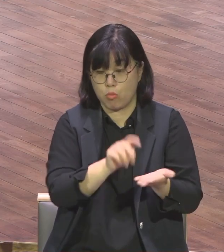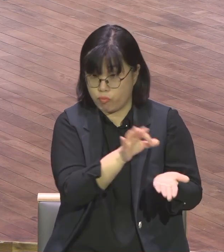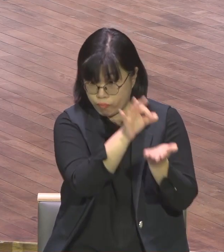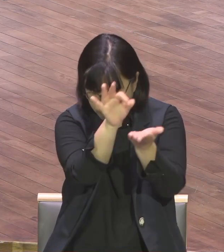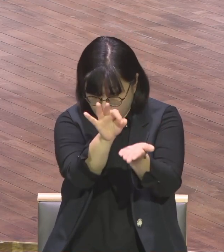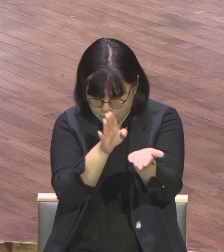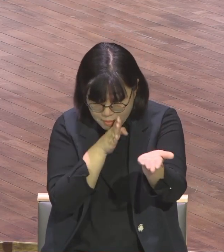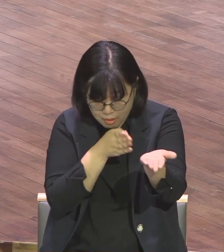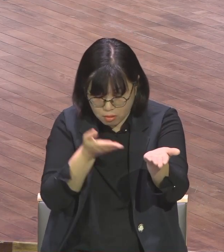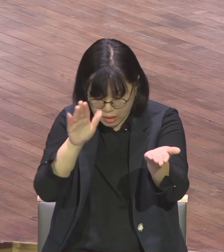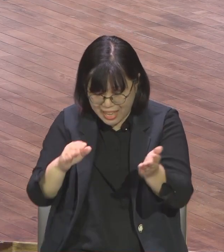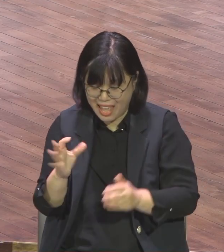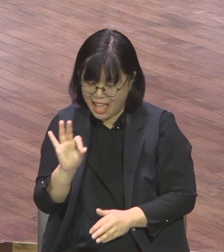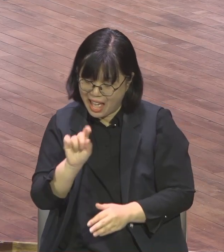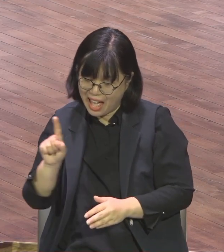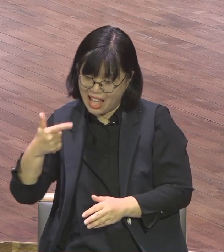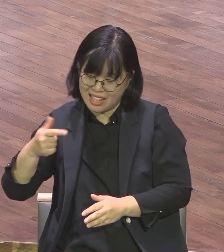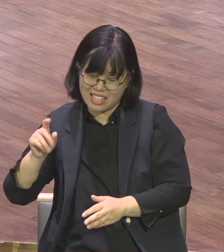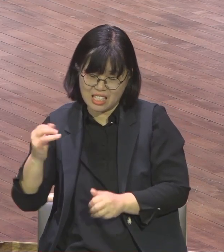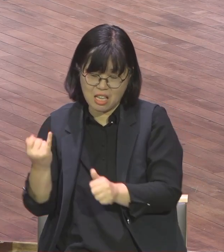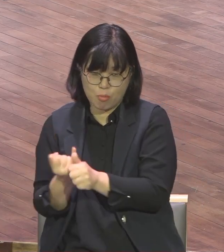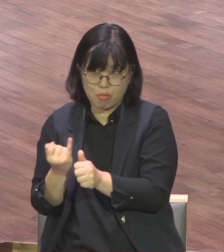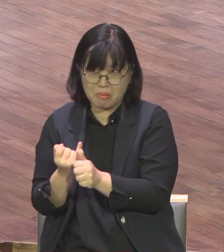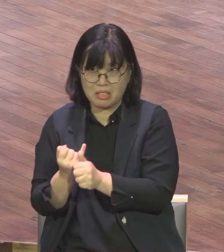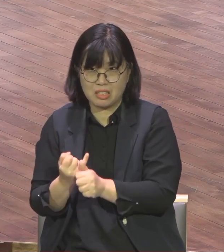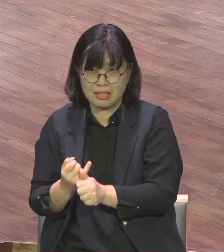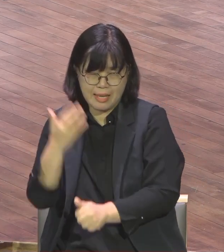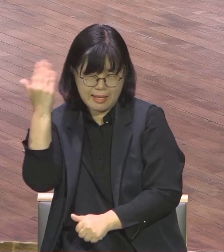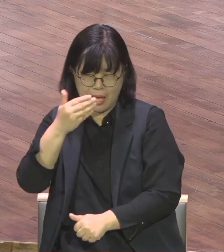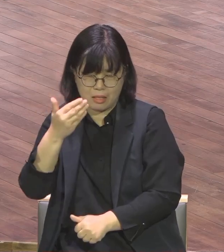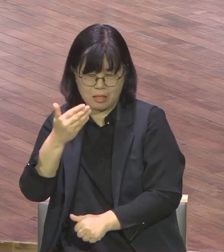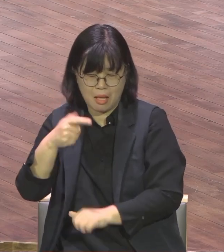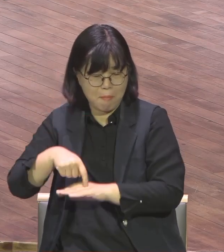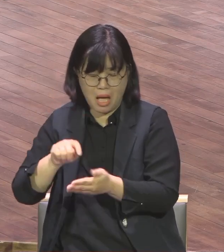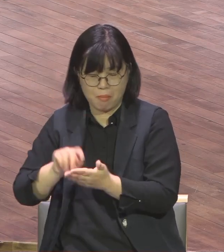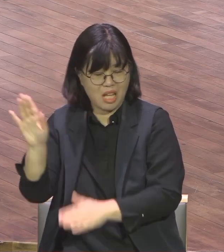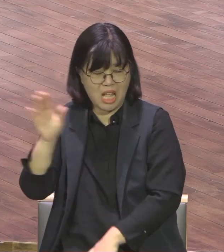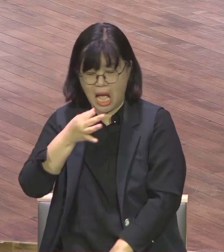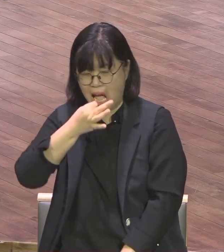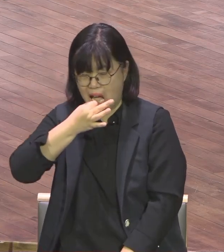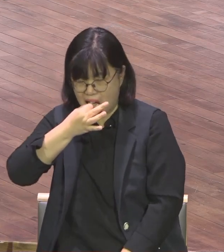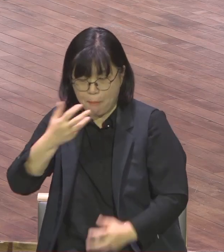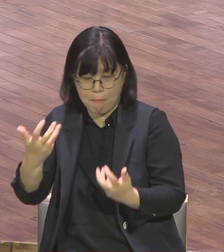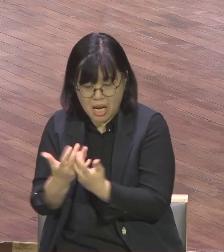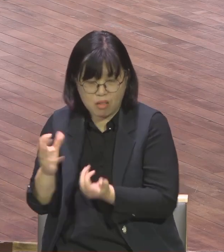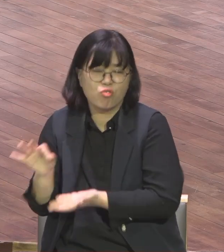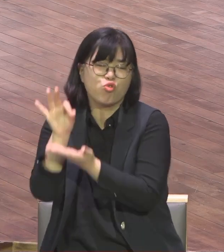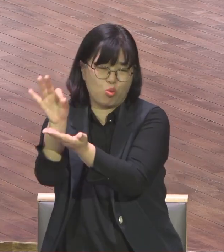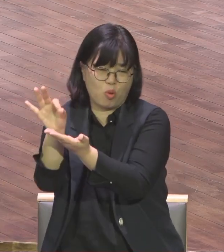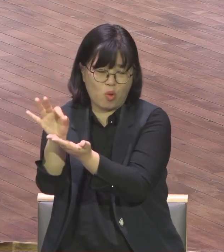대조적으로 아나니아와 삽비라는 불순한 동기로 헌금을 드렸다.